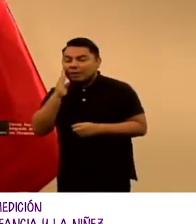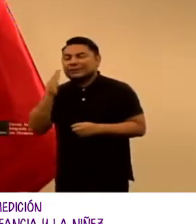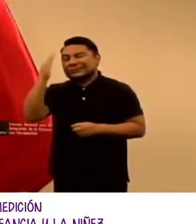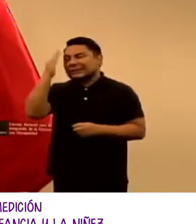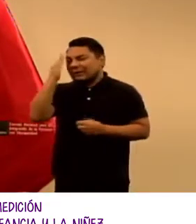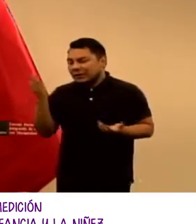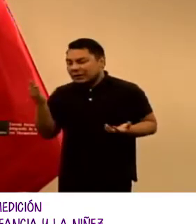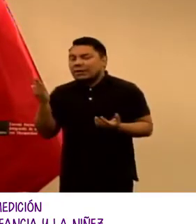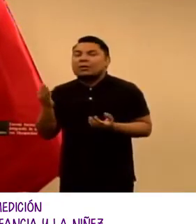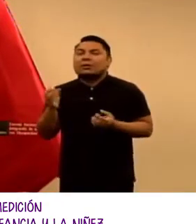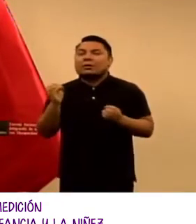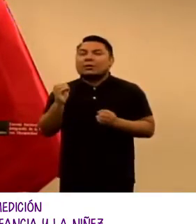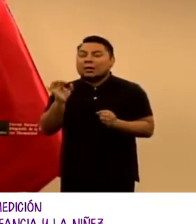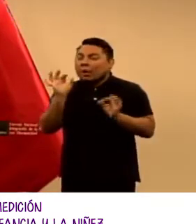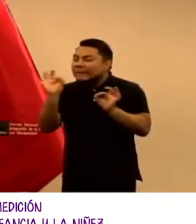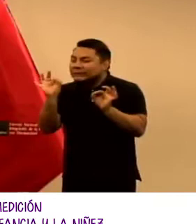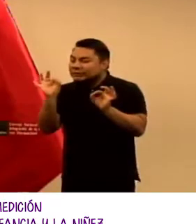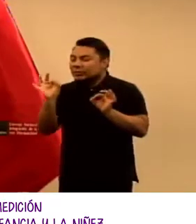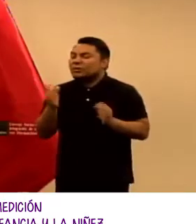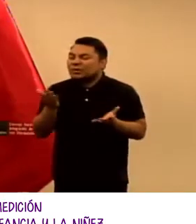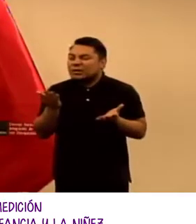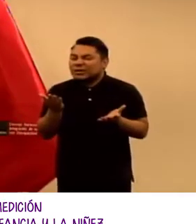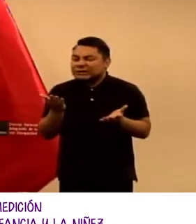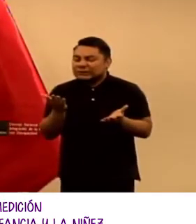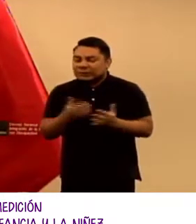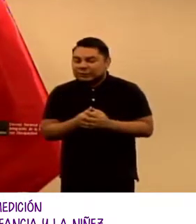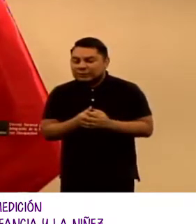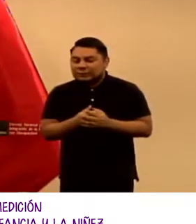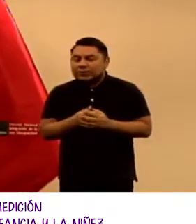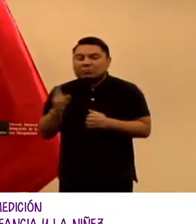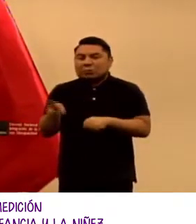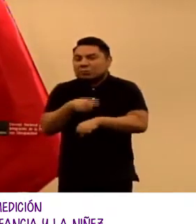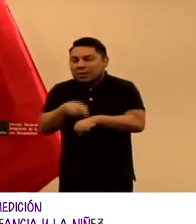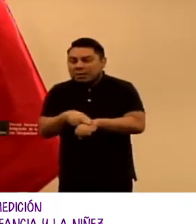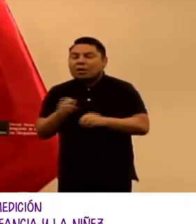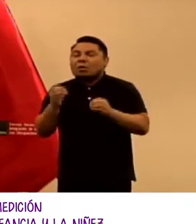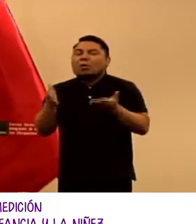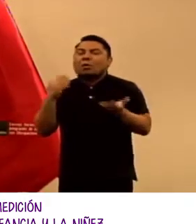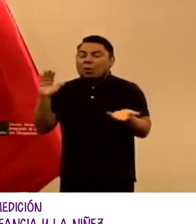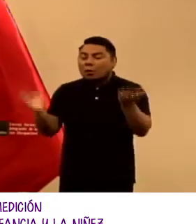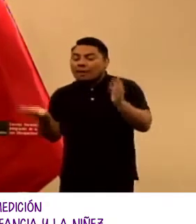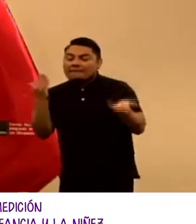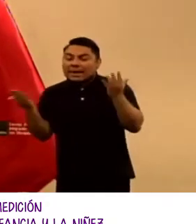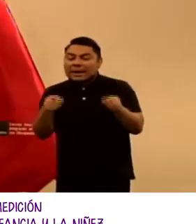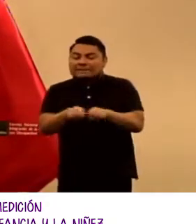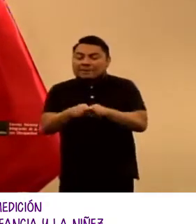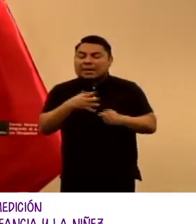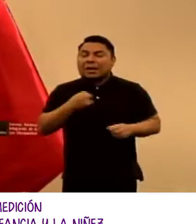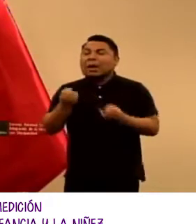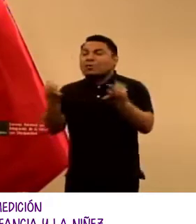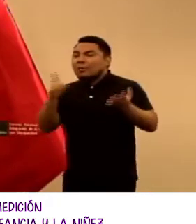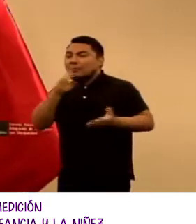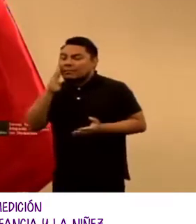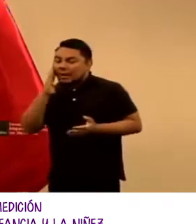saben con precisión lo que es normal, ¿no? O cómo compara con la misma edad. Hay muchos padres, sobre